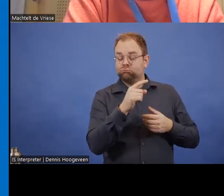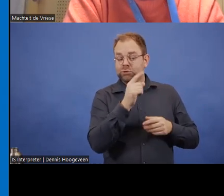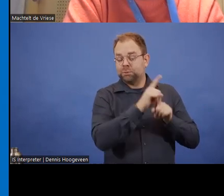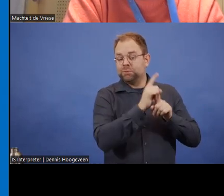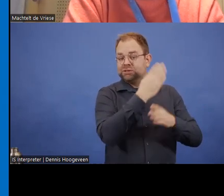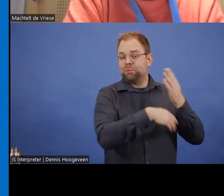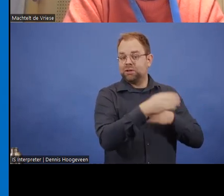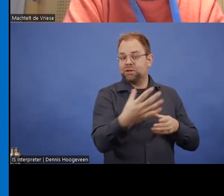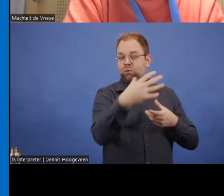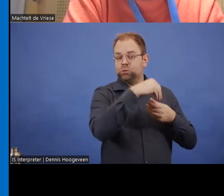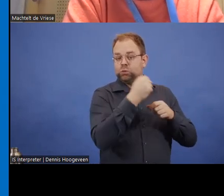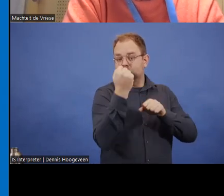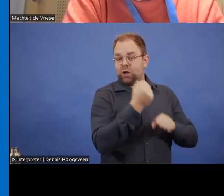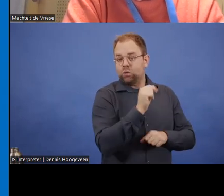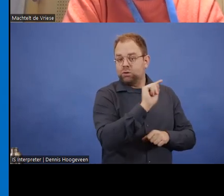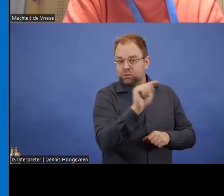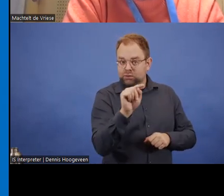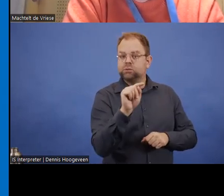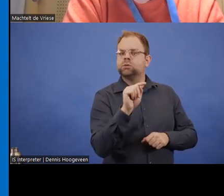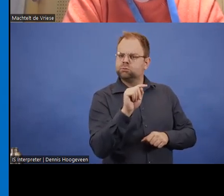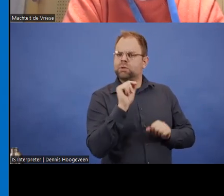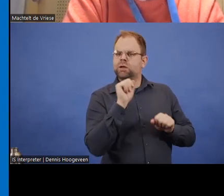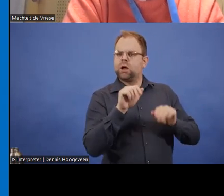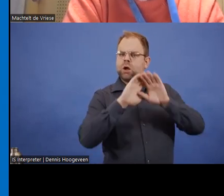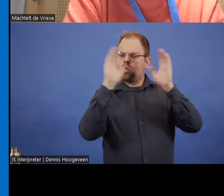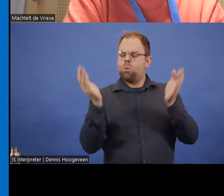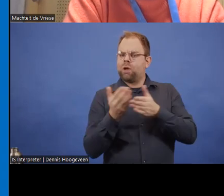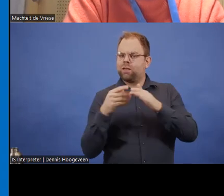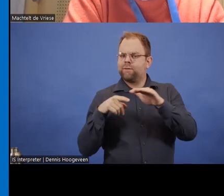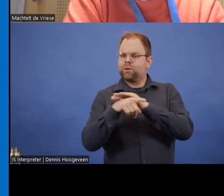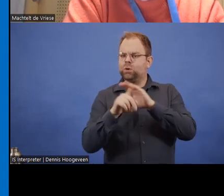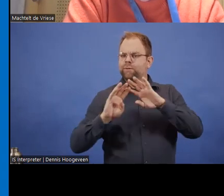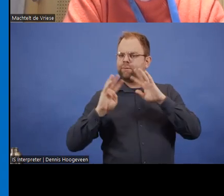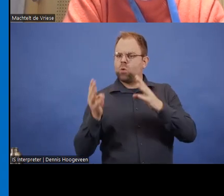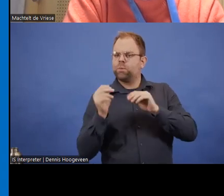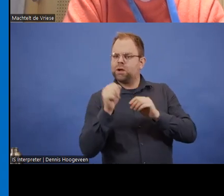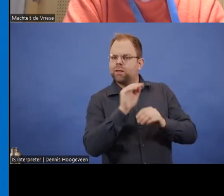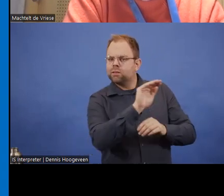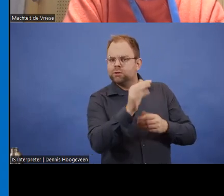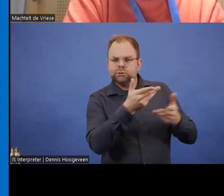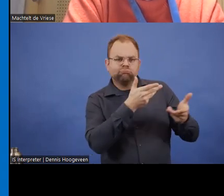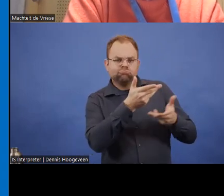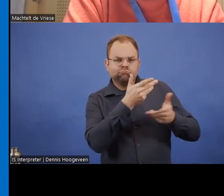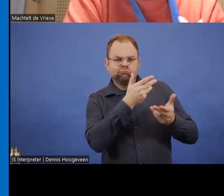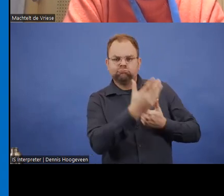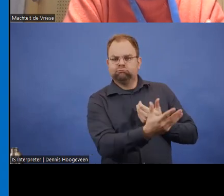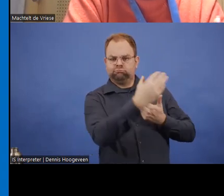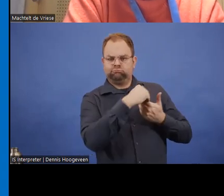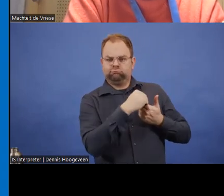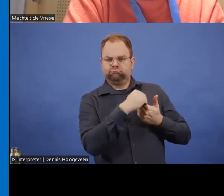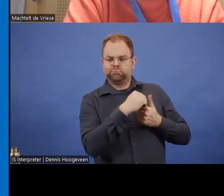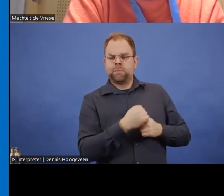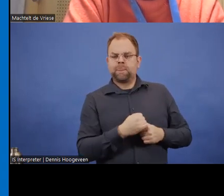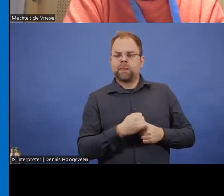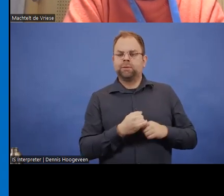o personas. El primer paso serían las consultaciones